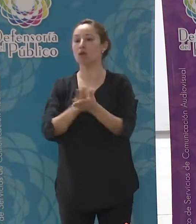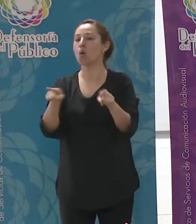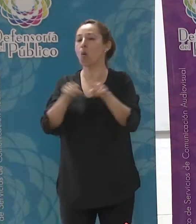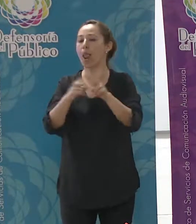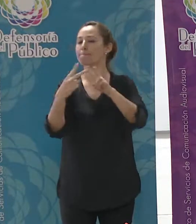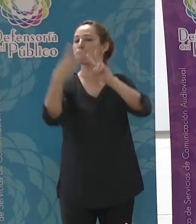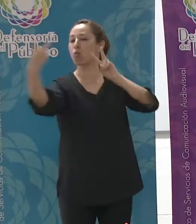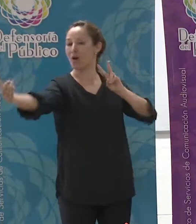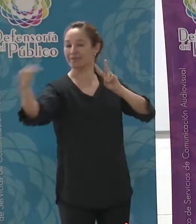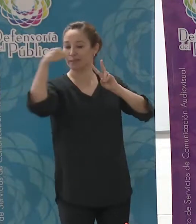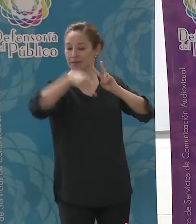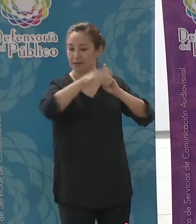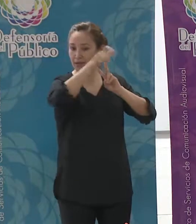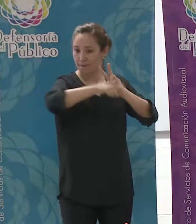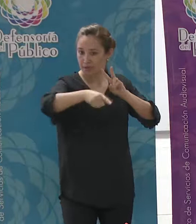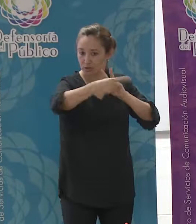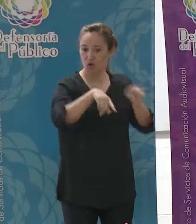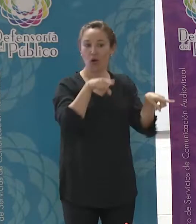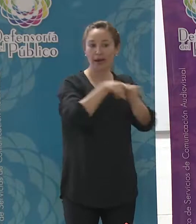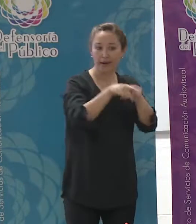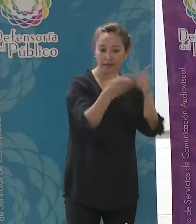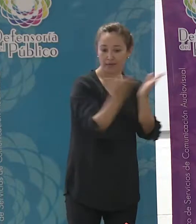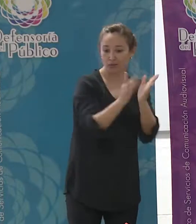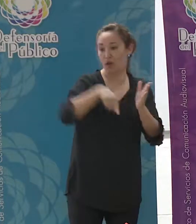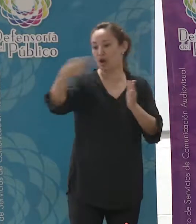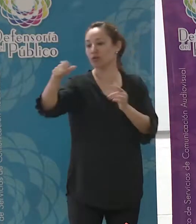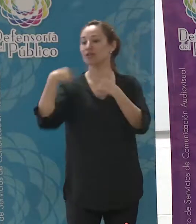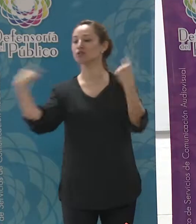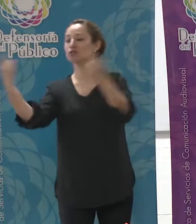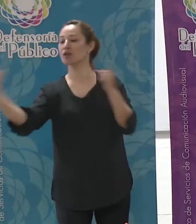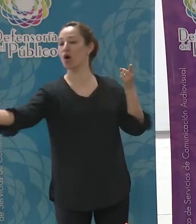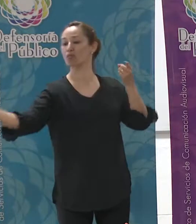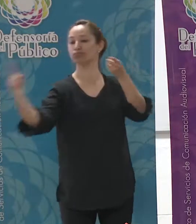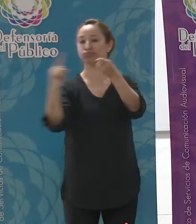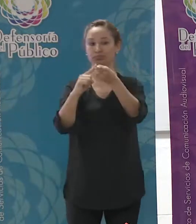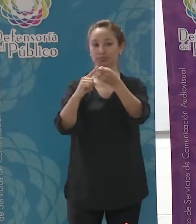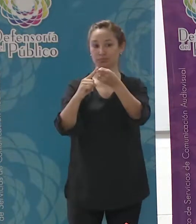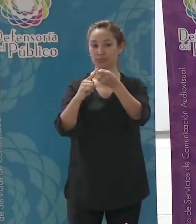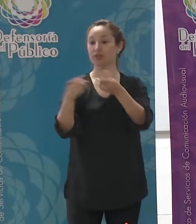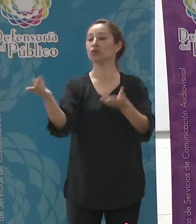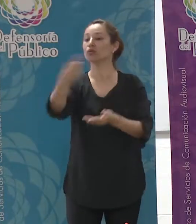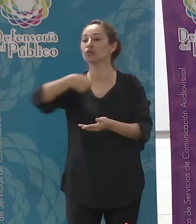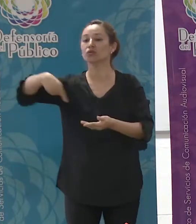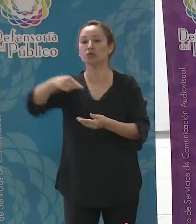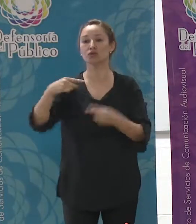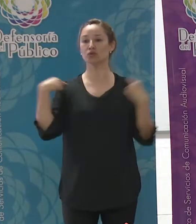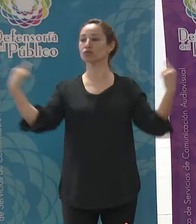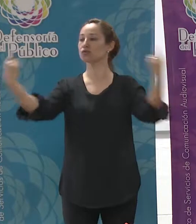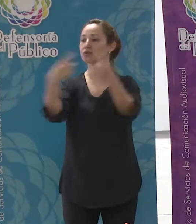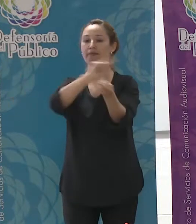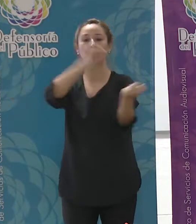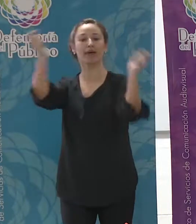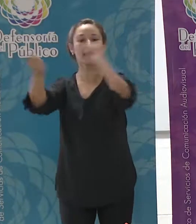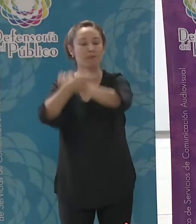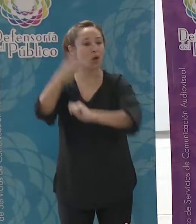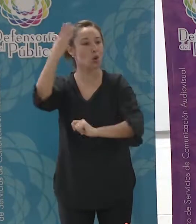comunidad académica y la sociedad en la que está inserta, que promueve procesos de cambio social, construcción de